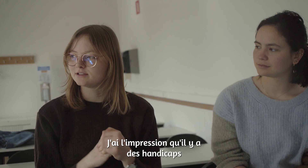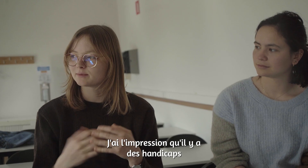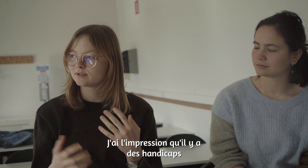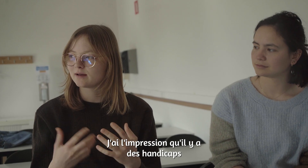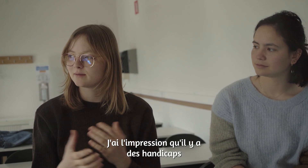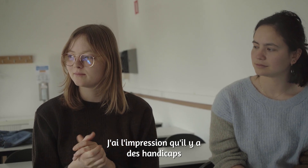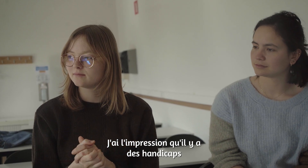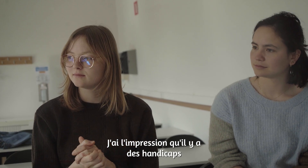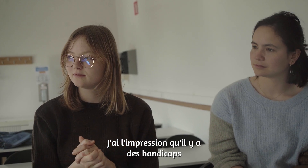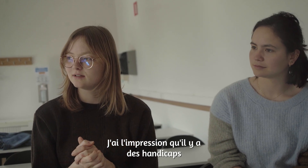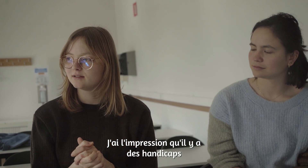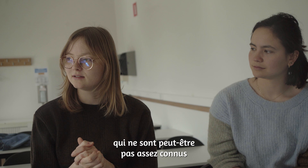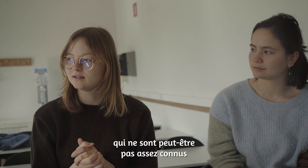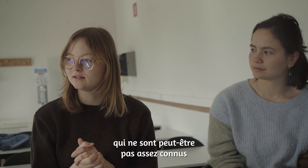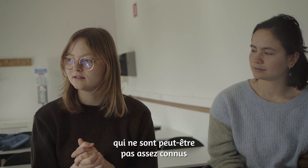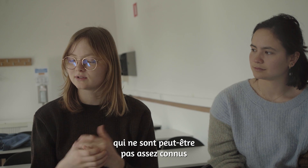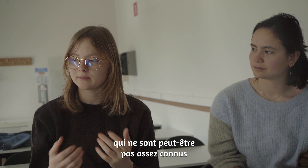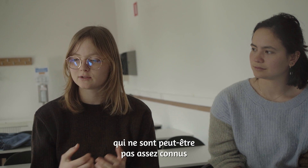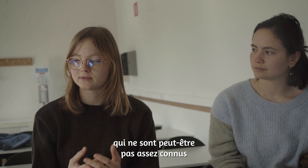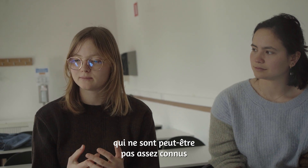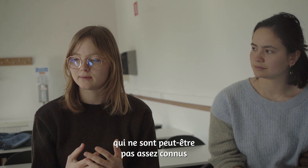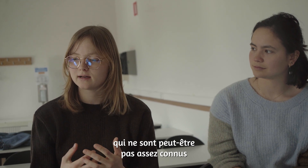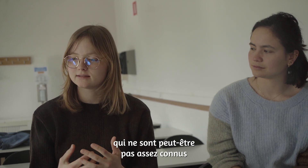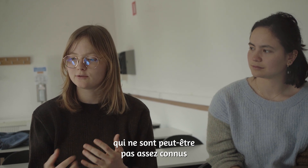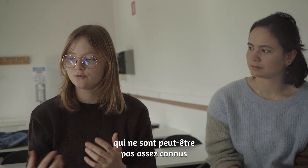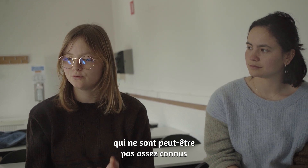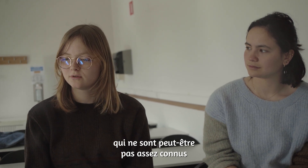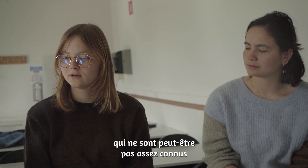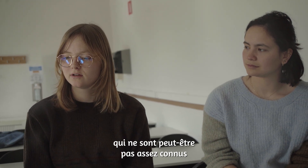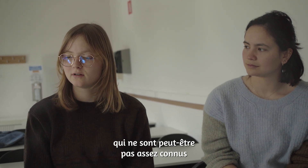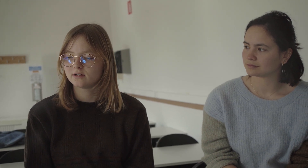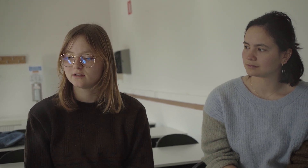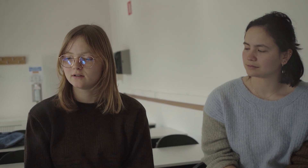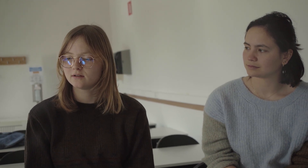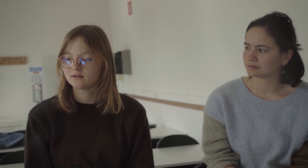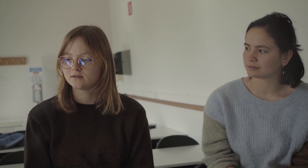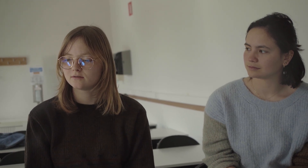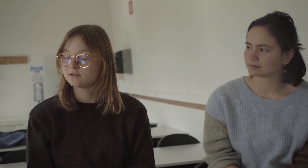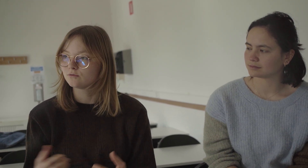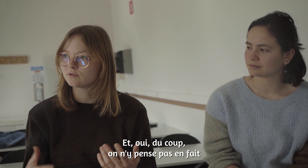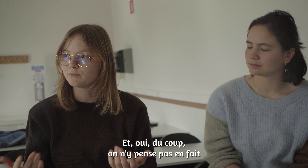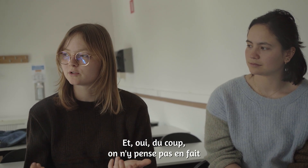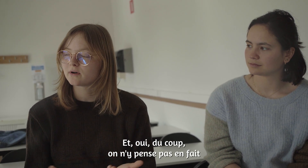l'impression qu'il y a des handicaps qui sont peut-être pas assez connus. Et du coup on n'y pense pas en fait.